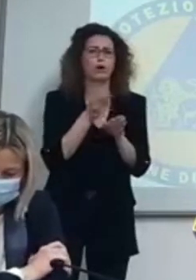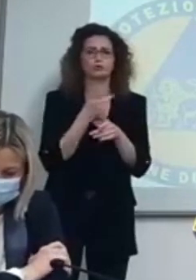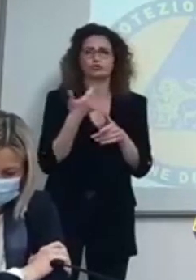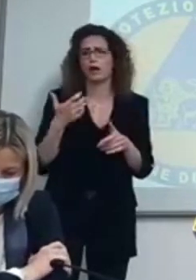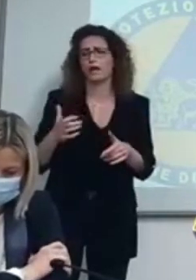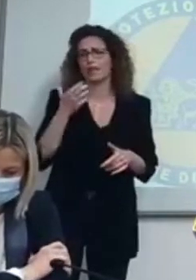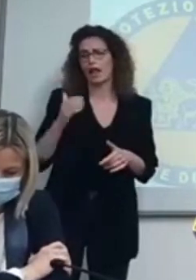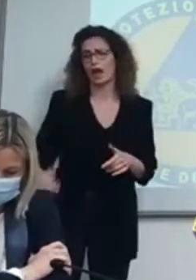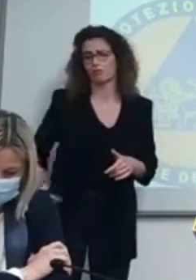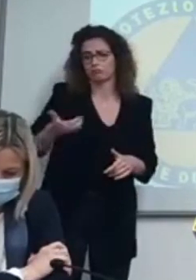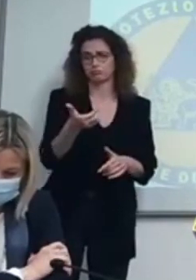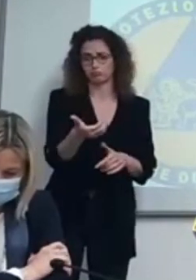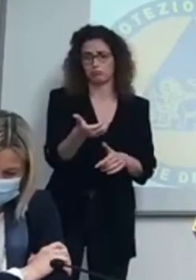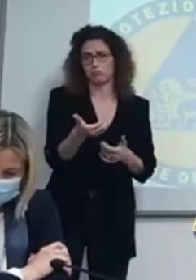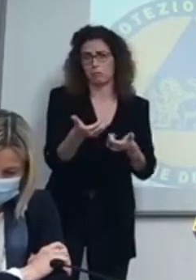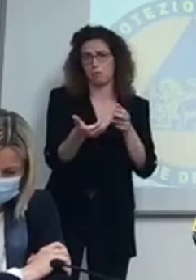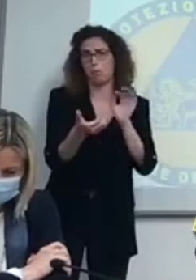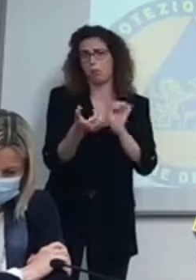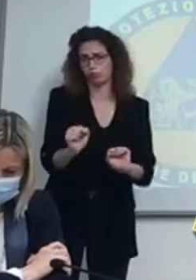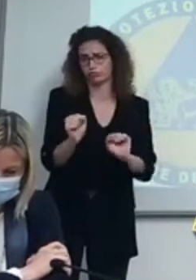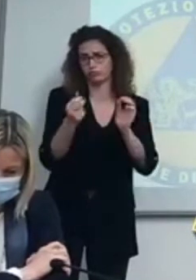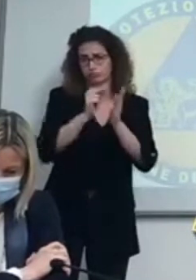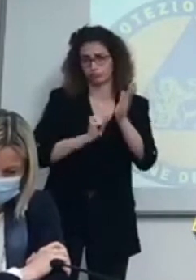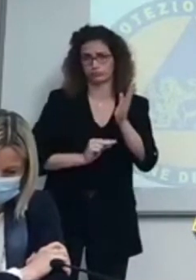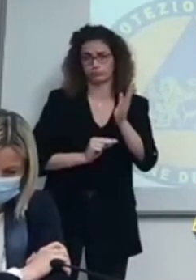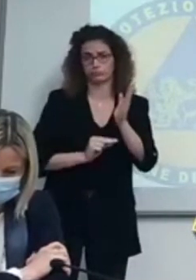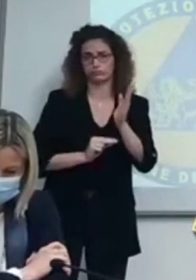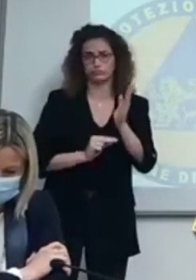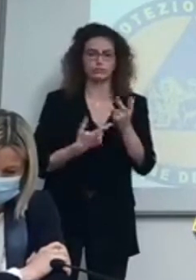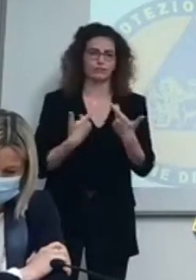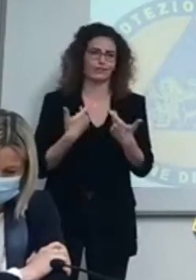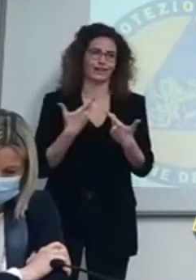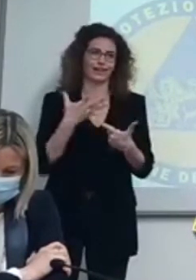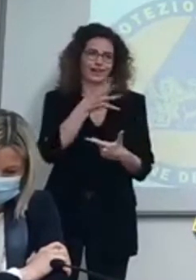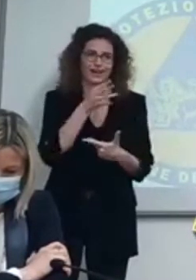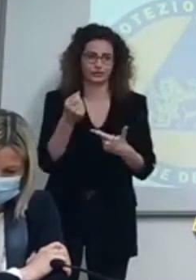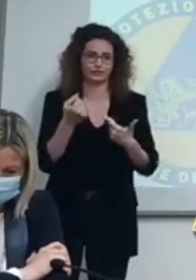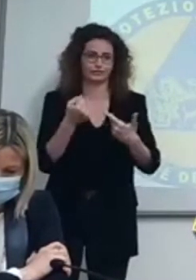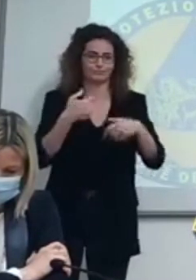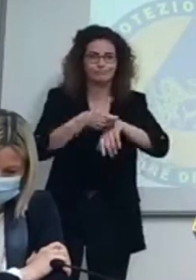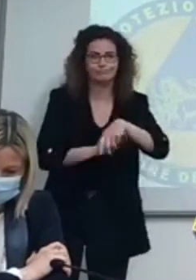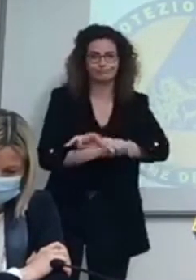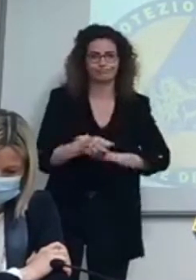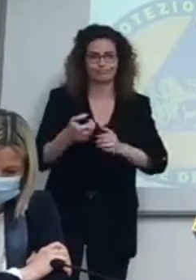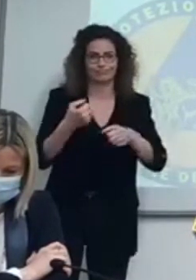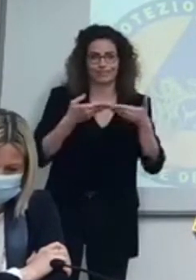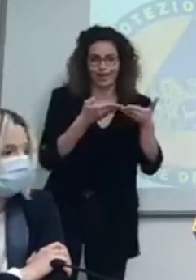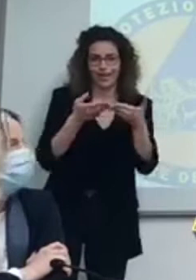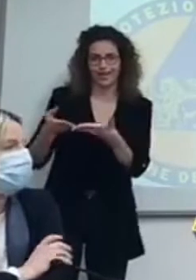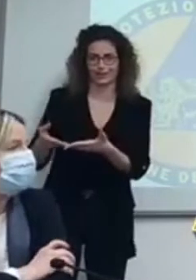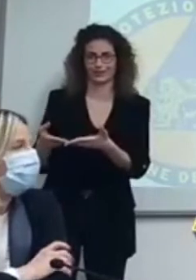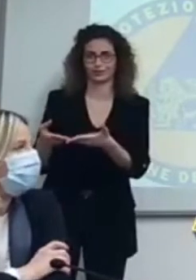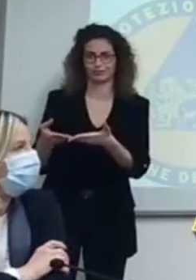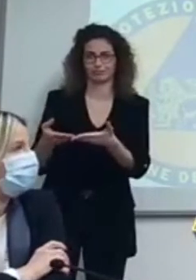in tasca che è in grado di utilizzarlo, e quindi diamoci un po' tutti anche da fare nell'aiutare qualcuno che magari è in difficoltà. Penso che questo lo si faccia